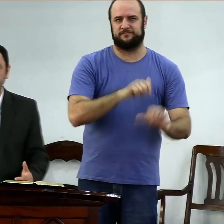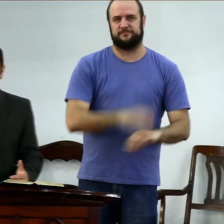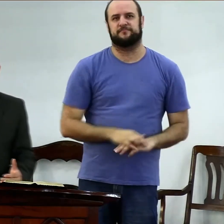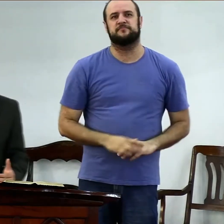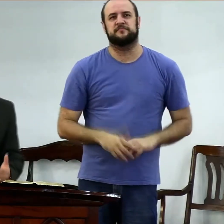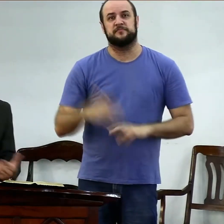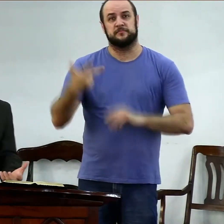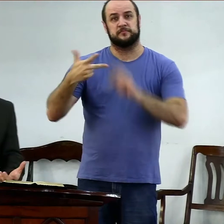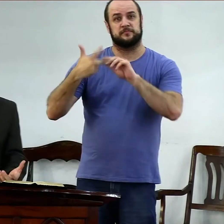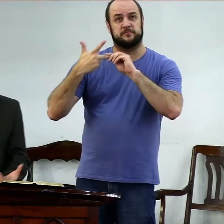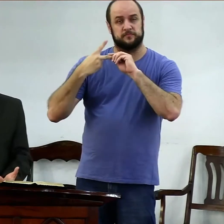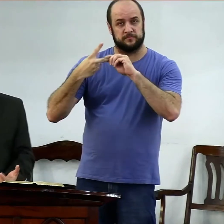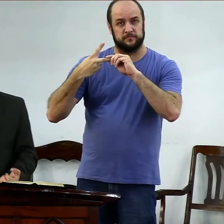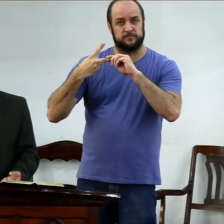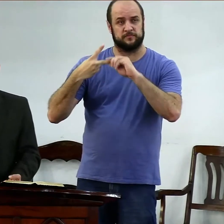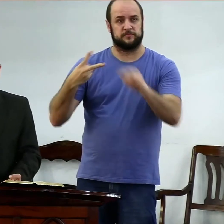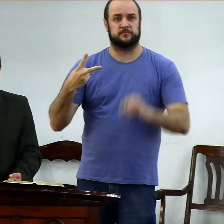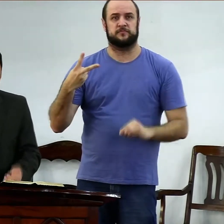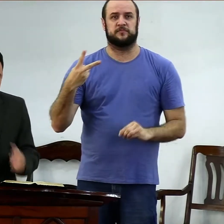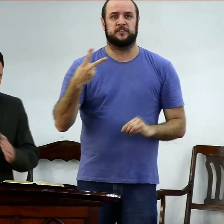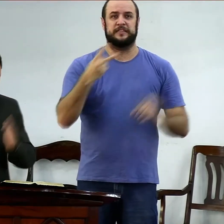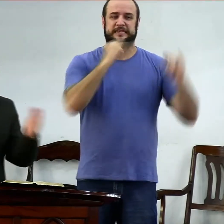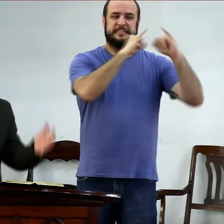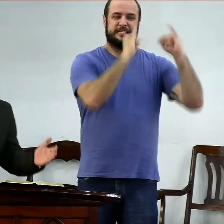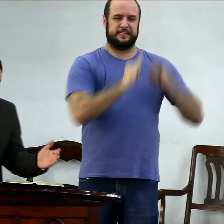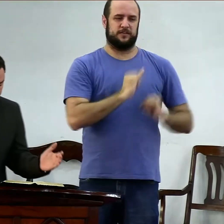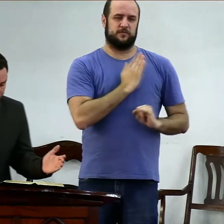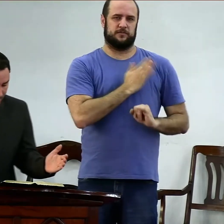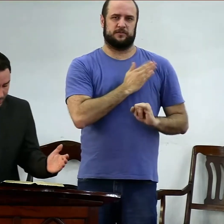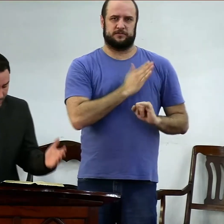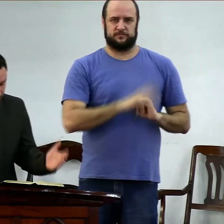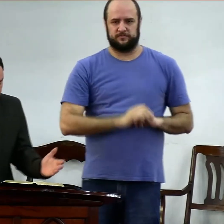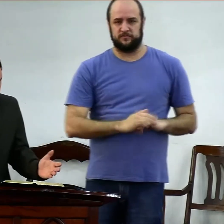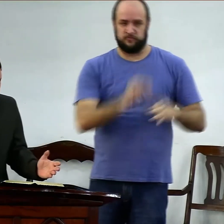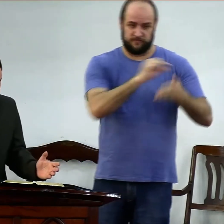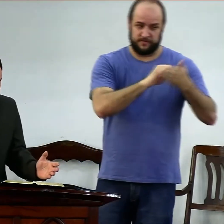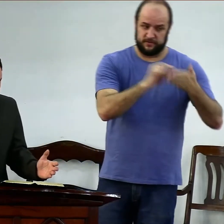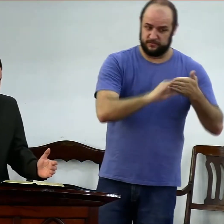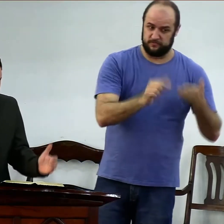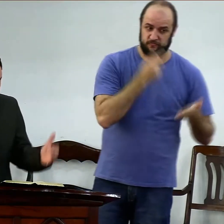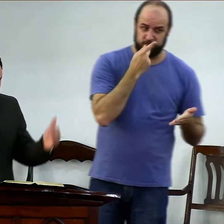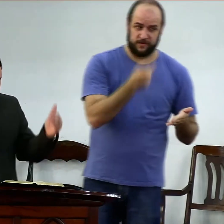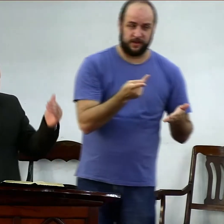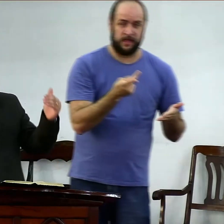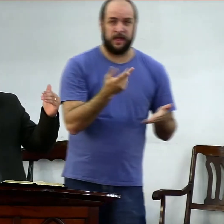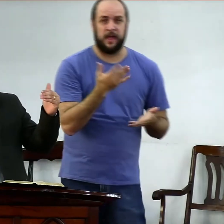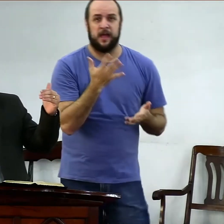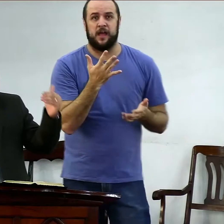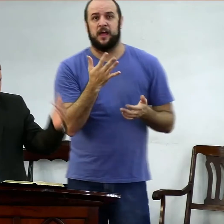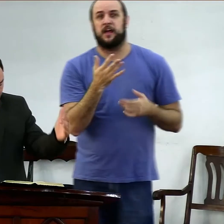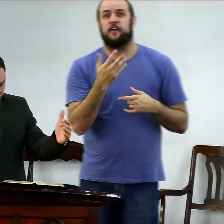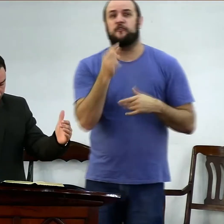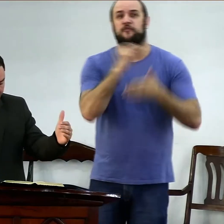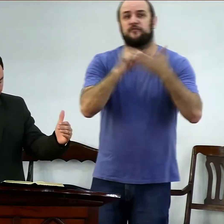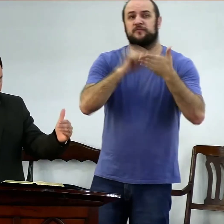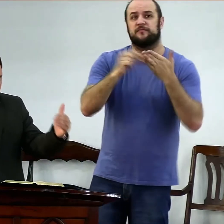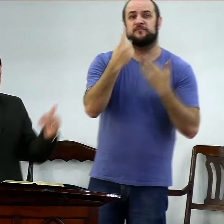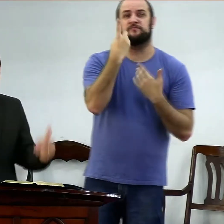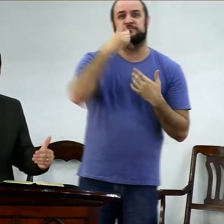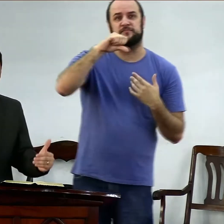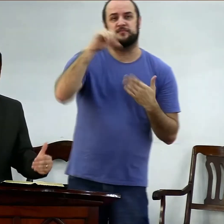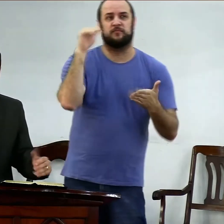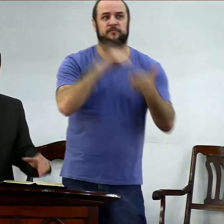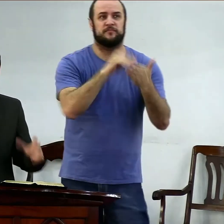destacar é um ídolo do coração. E isso está aqui nos versículos anteriores, quando nos versículos 19